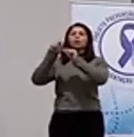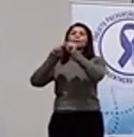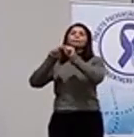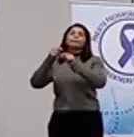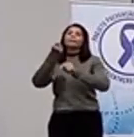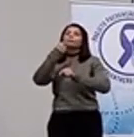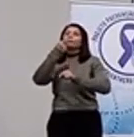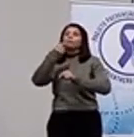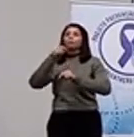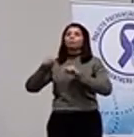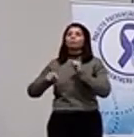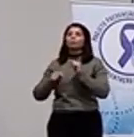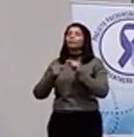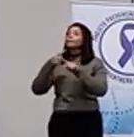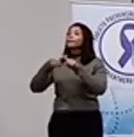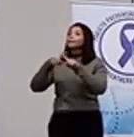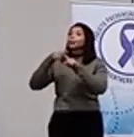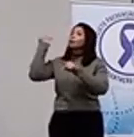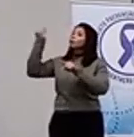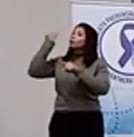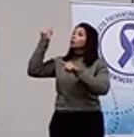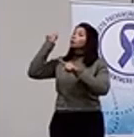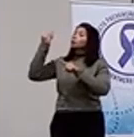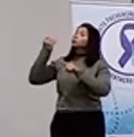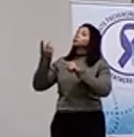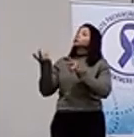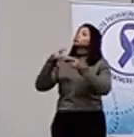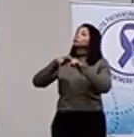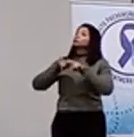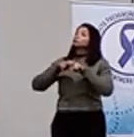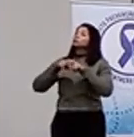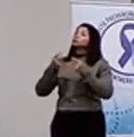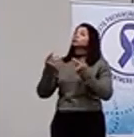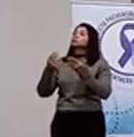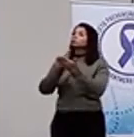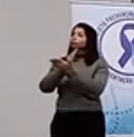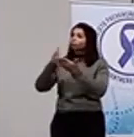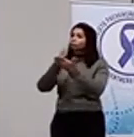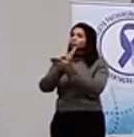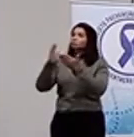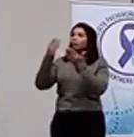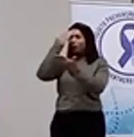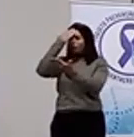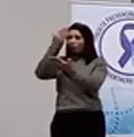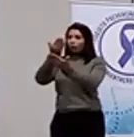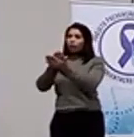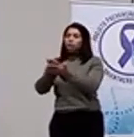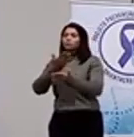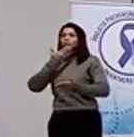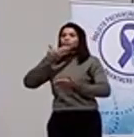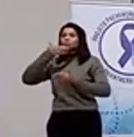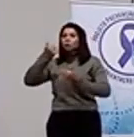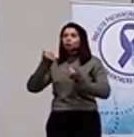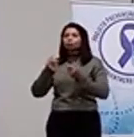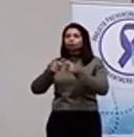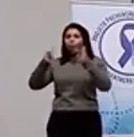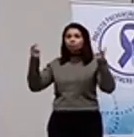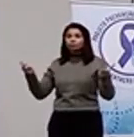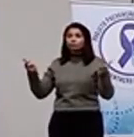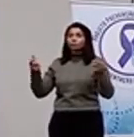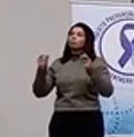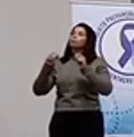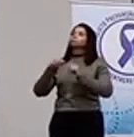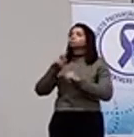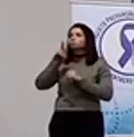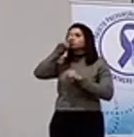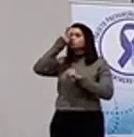tomando. E isso é importante porque, muitas vezes, a pessoa quer acreditar que não vai melhorar tanto, que ela melhora, é o poder da persuasão.